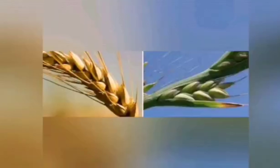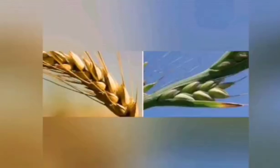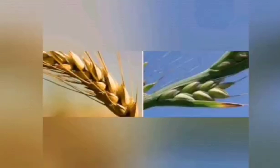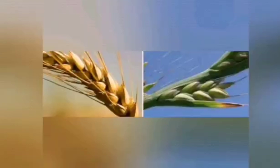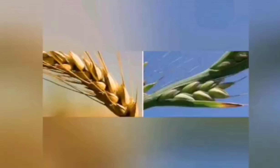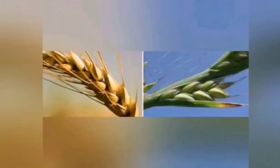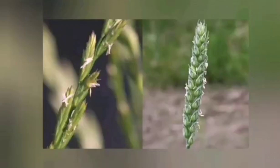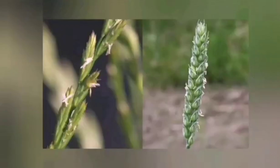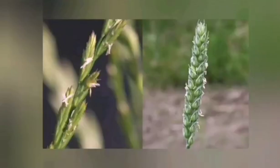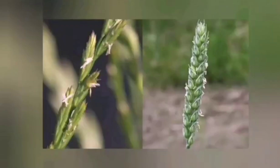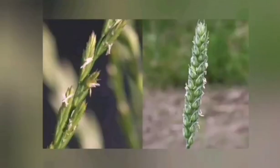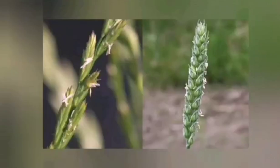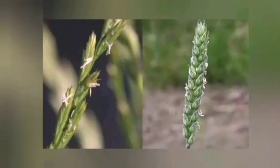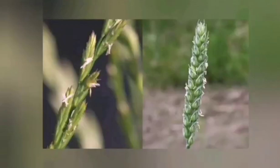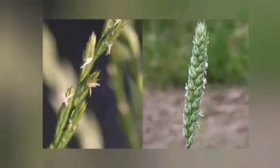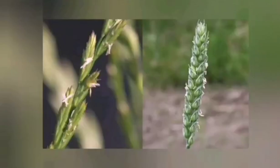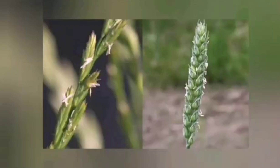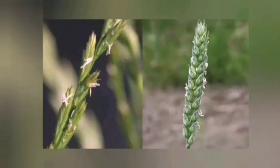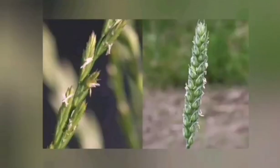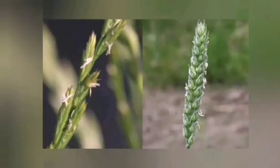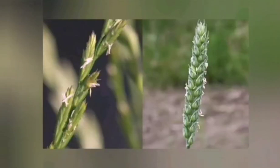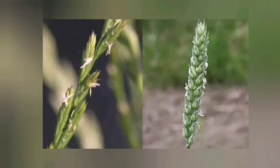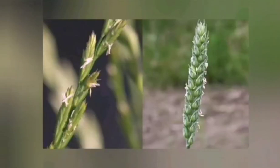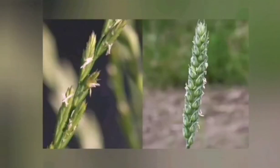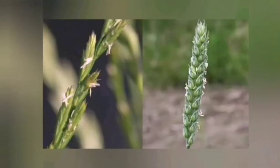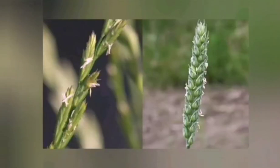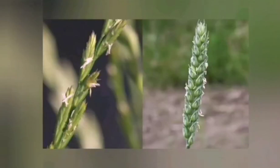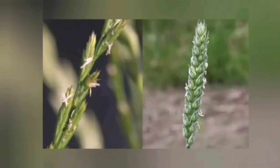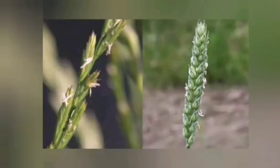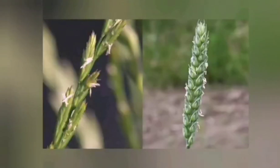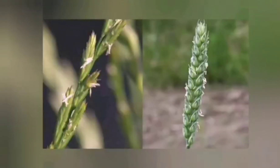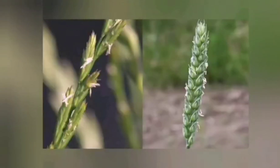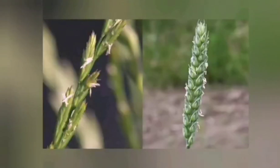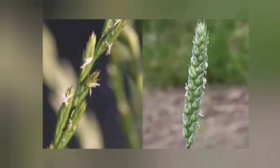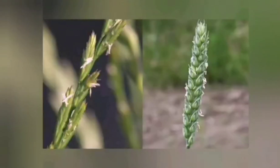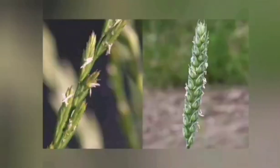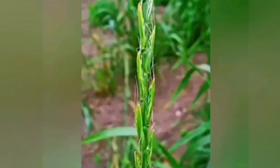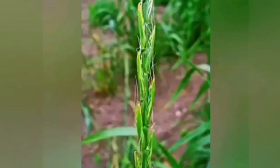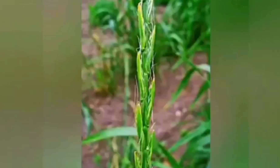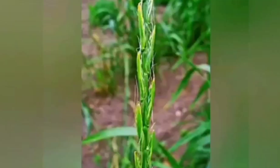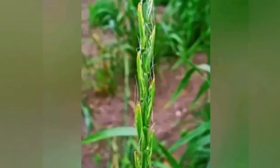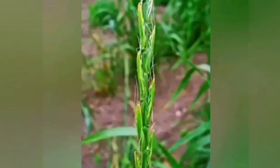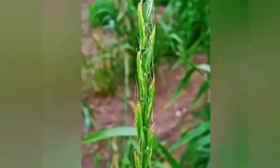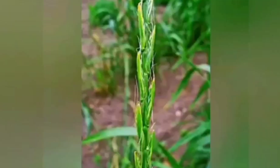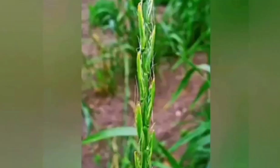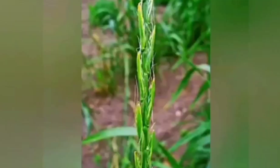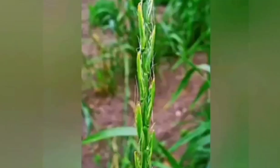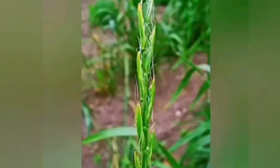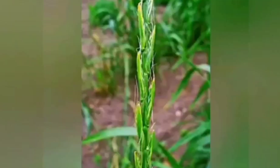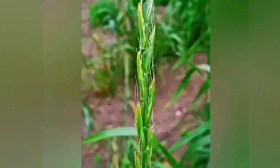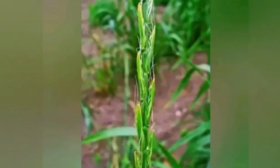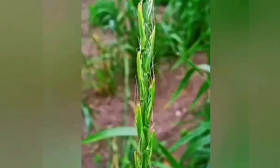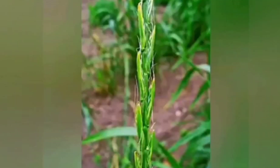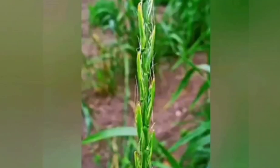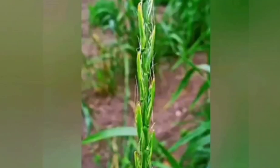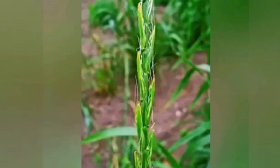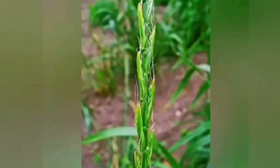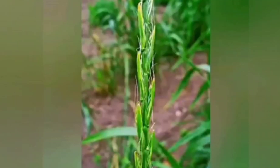gente, desconhecendo a verdade sobre essa parábola, fica querendo por conta própria separar na igreja quem